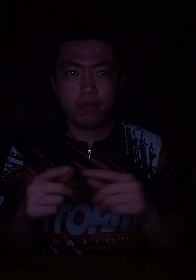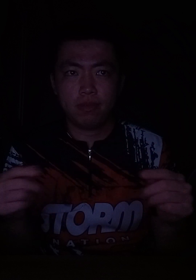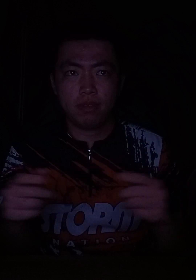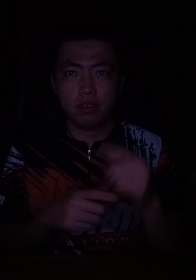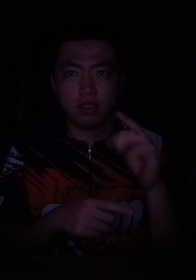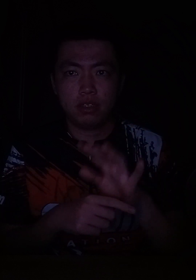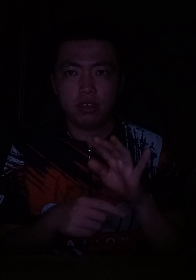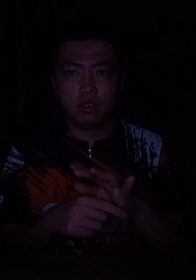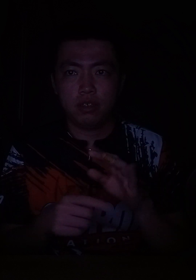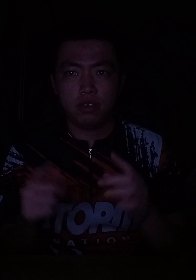신청할 예정입니다.